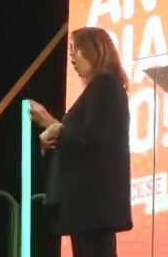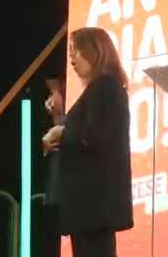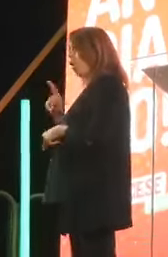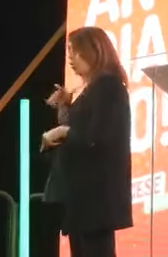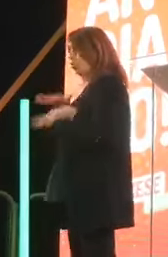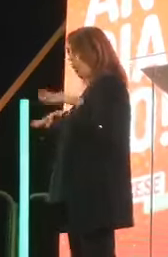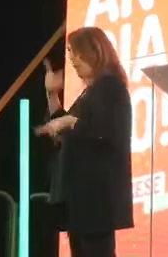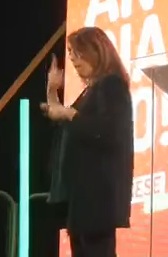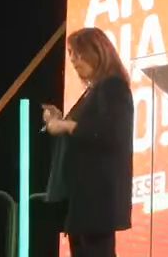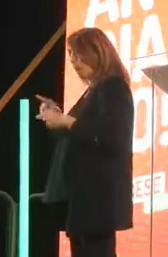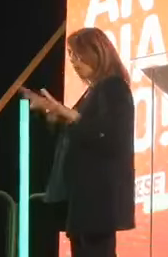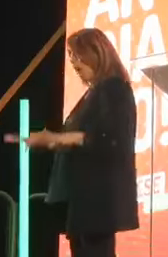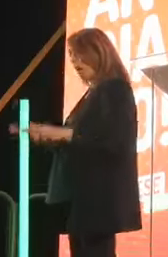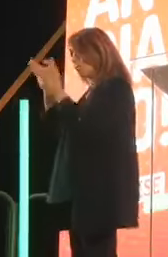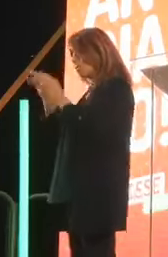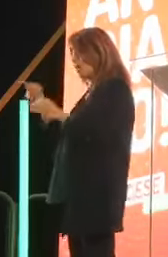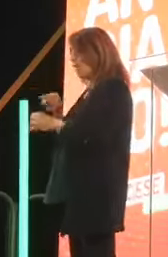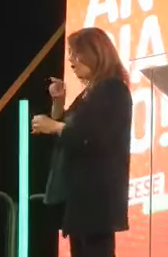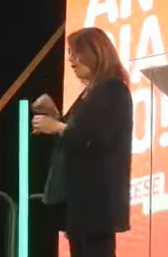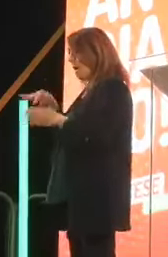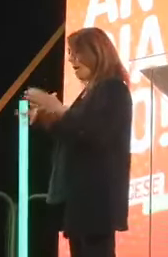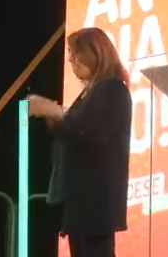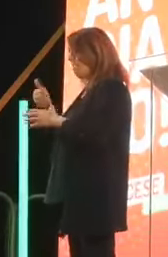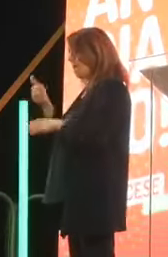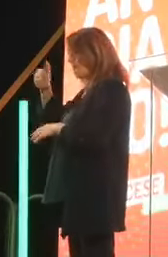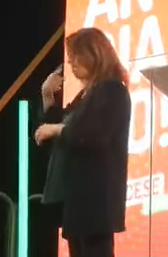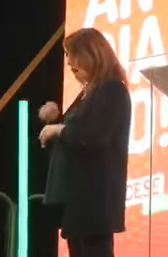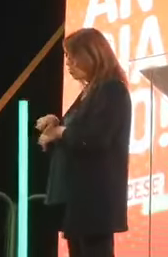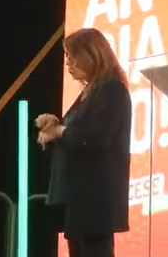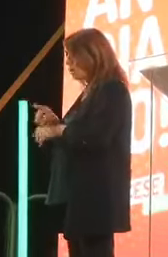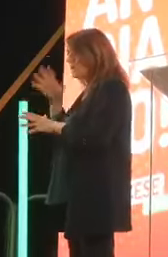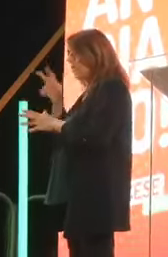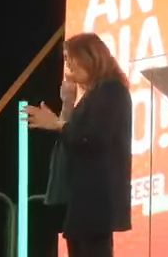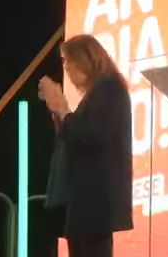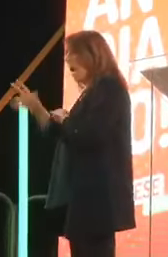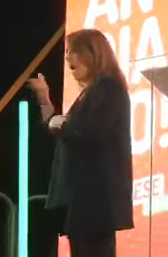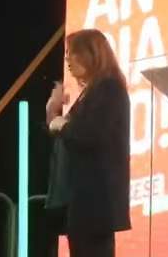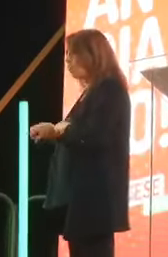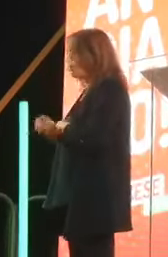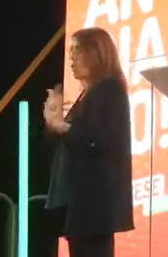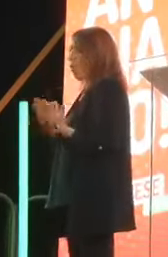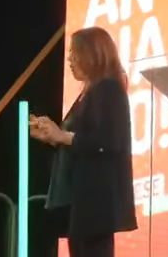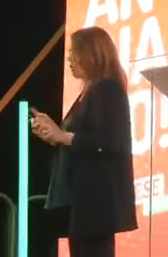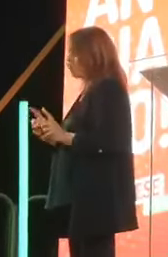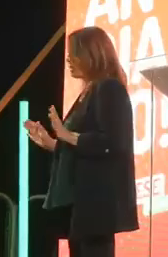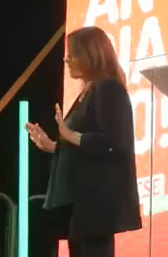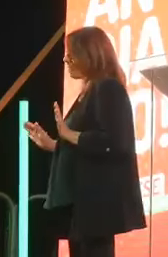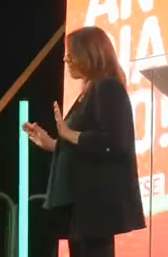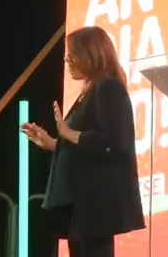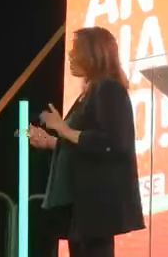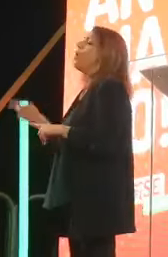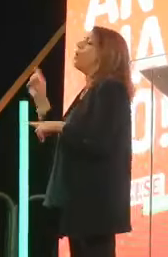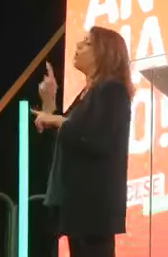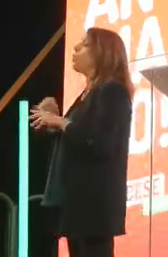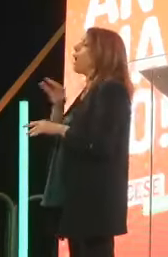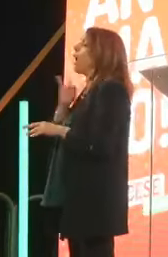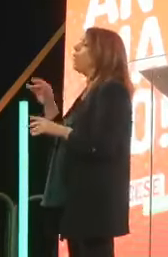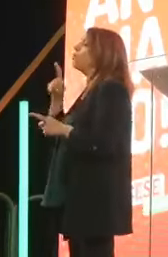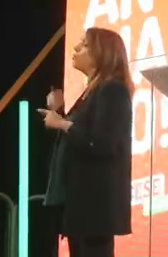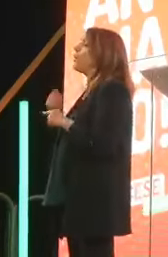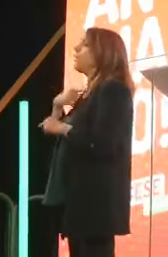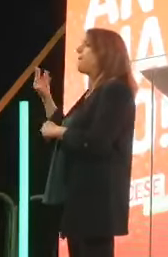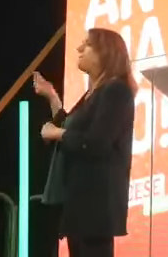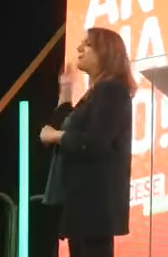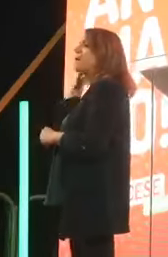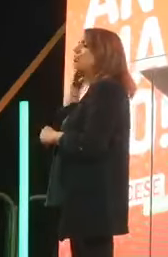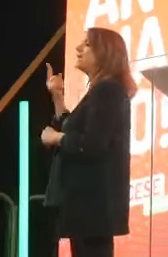arrivava. Non è accettabile. Così come non accetto il pregiudizio secondo cui chi abita